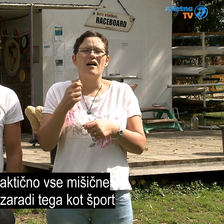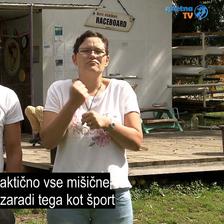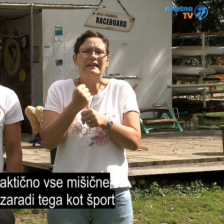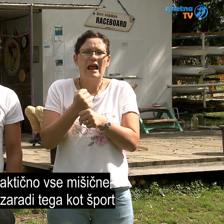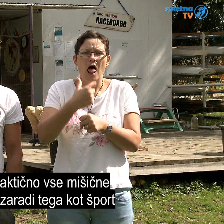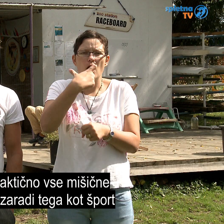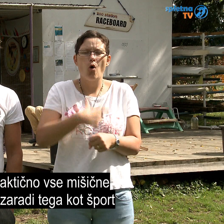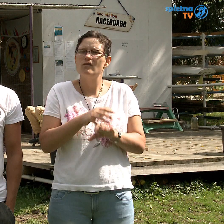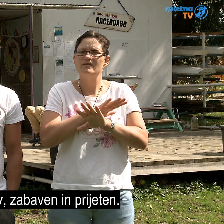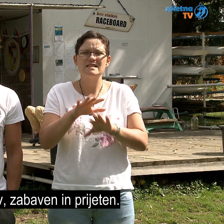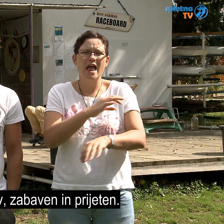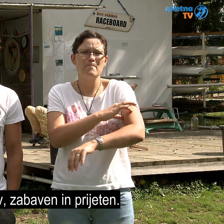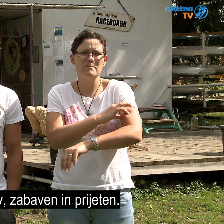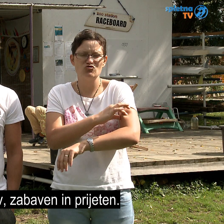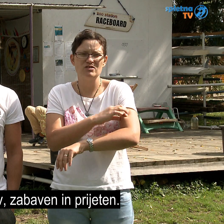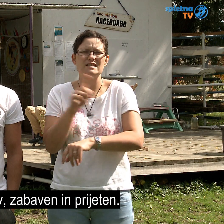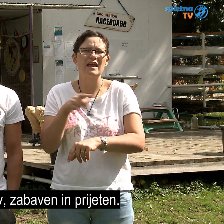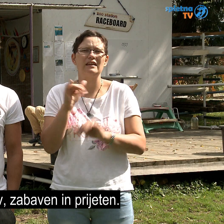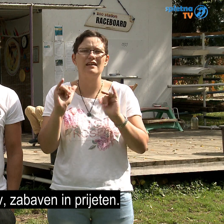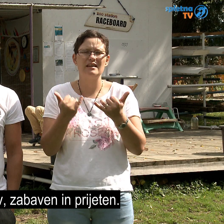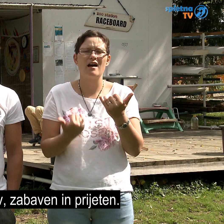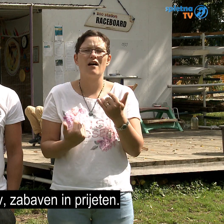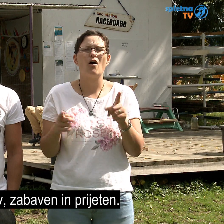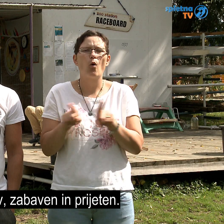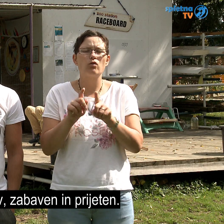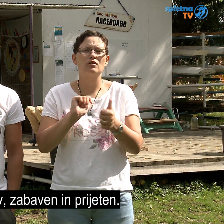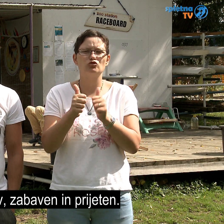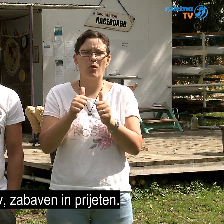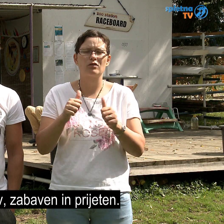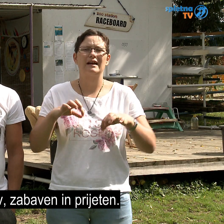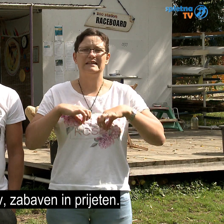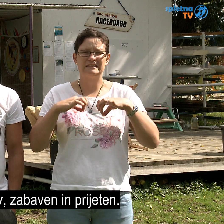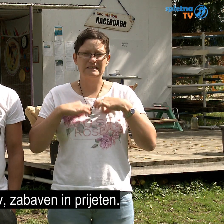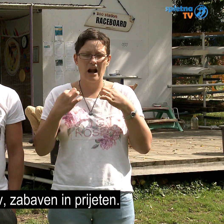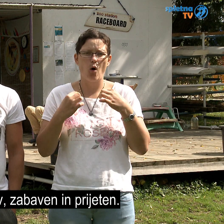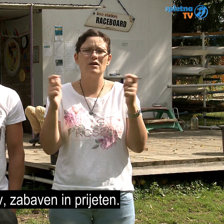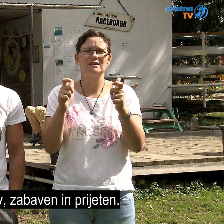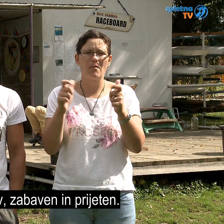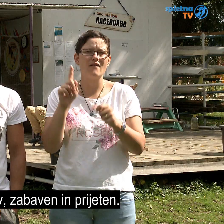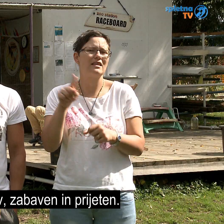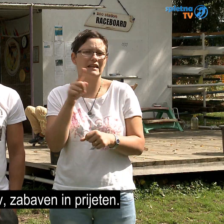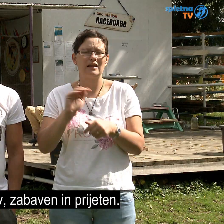tega kot šport tudi zelo zdrav, zabaven in prijeten.